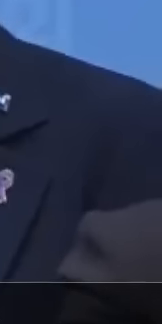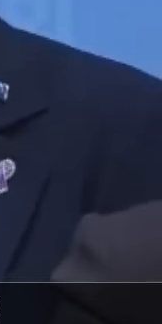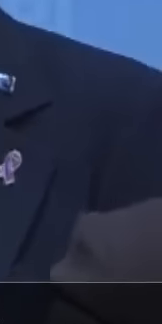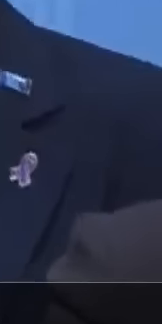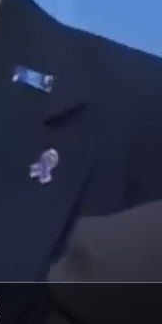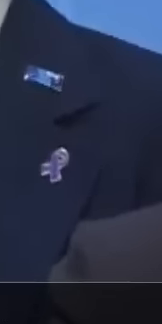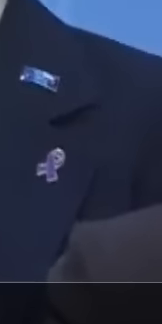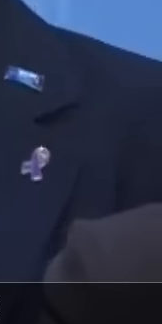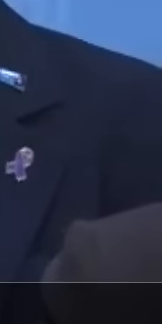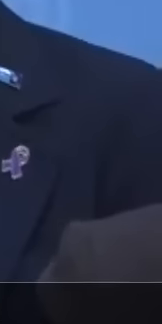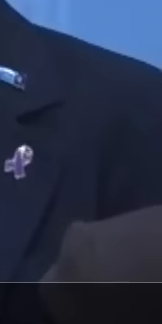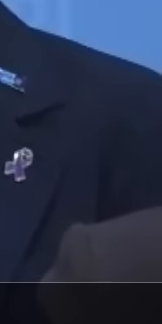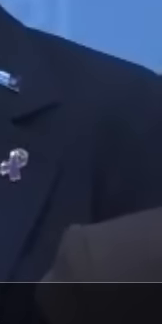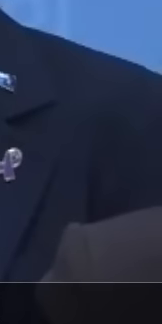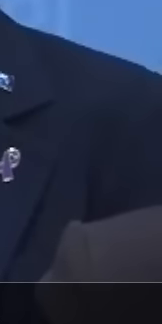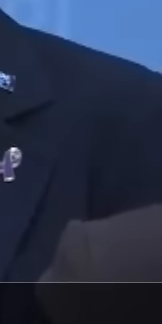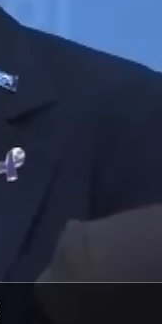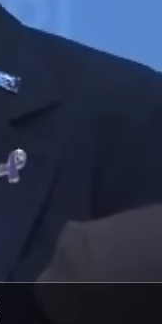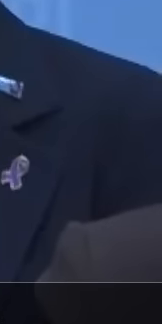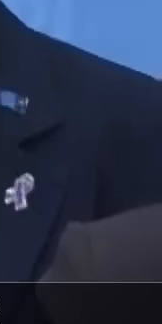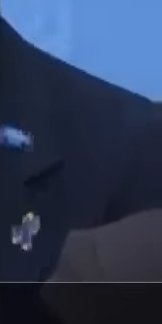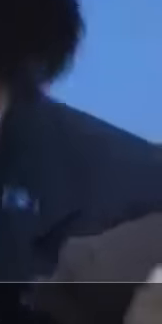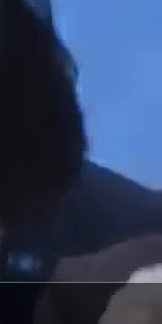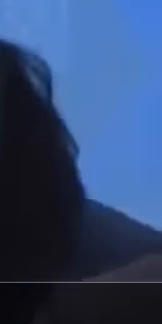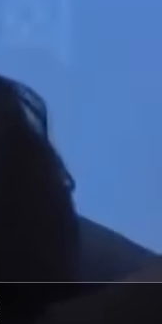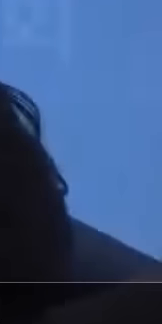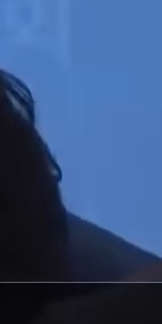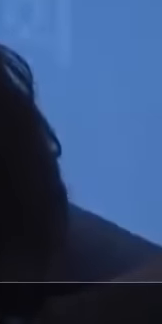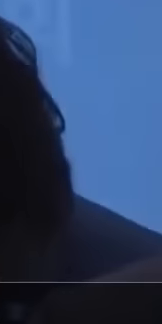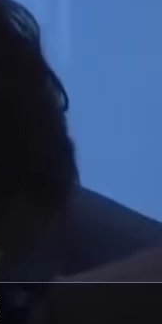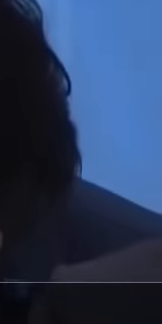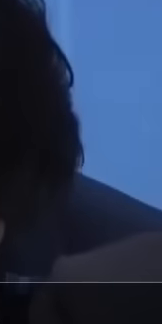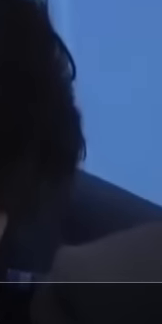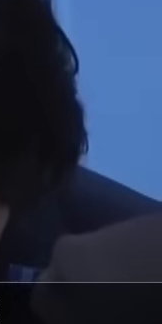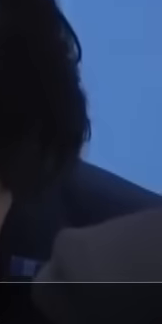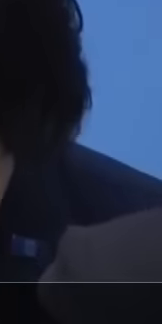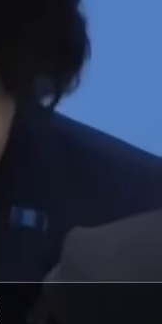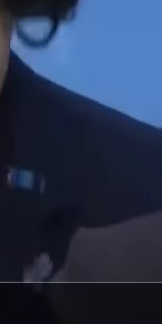인사 한번 하시죠. 경례. 바로